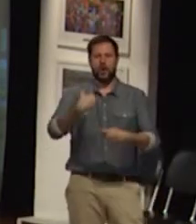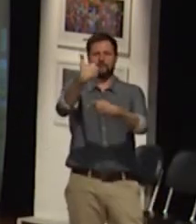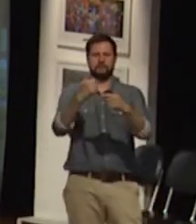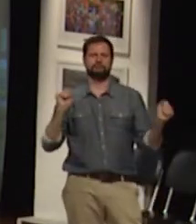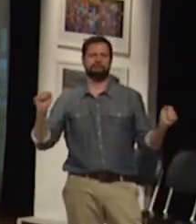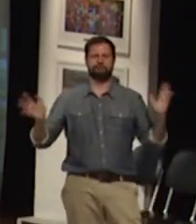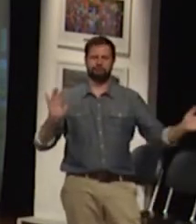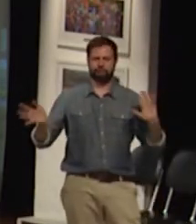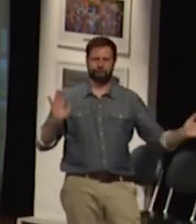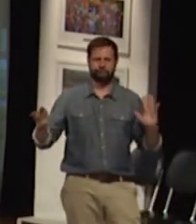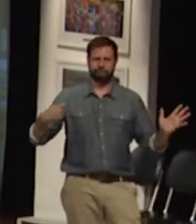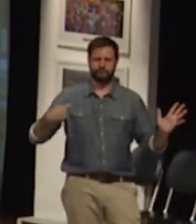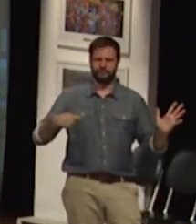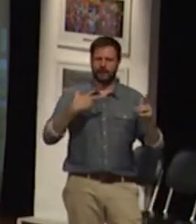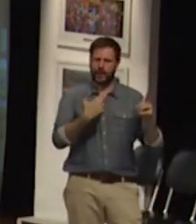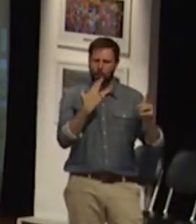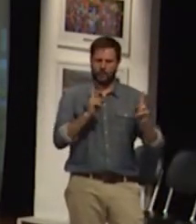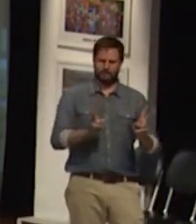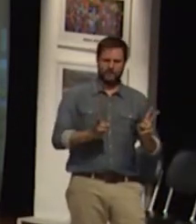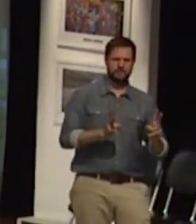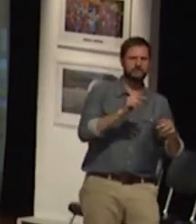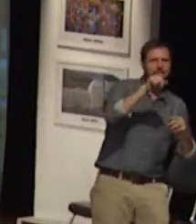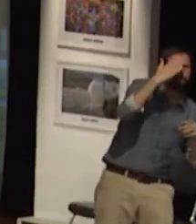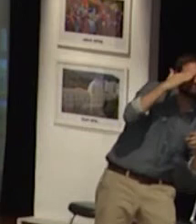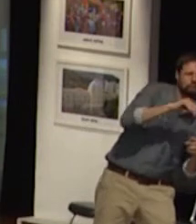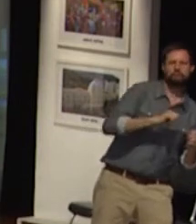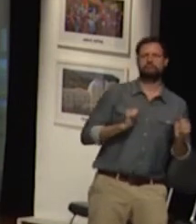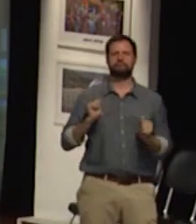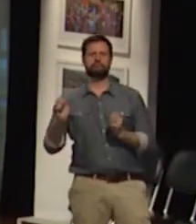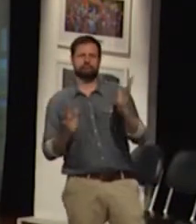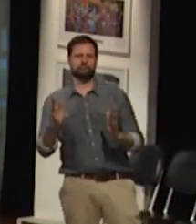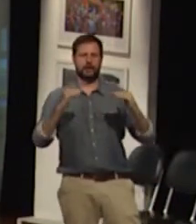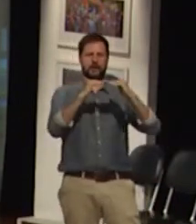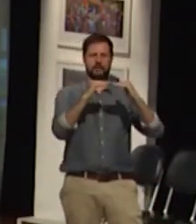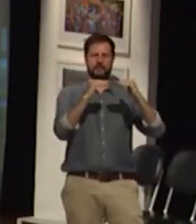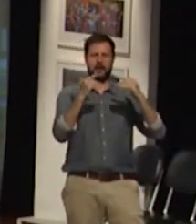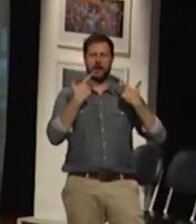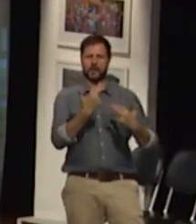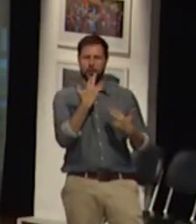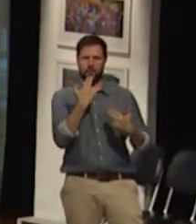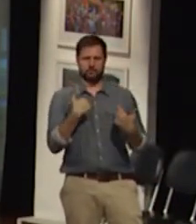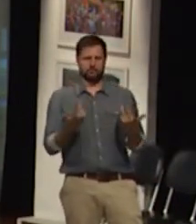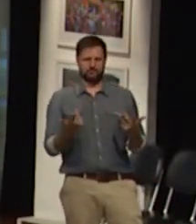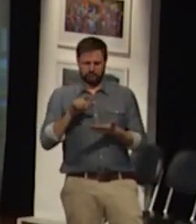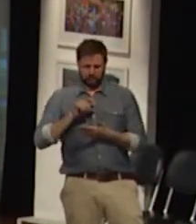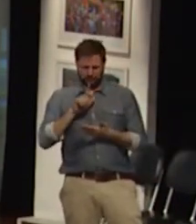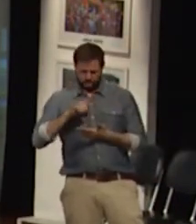e até agora nada. A gente precisa de prova acessível, de um nível federal, né, dessa língua, e até